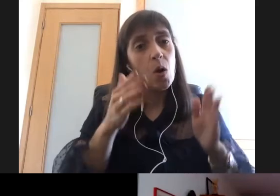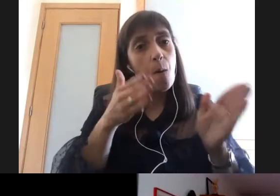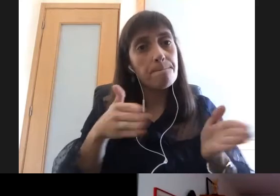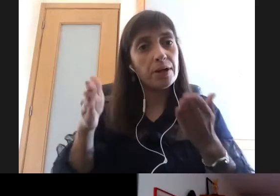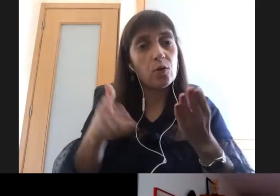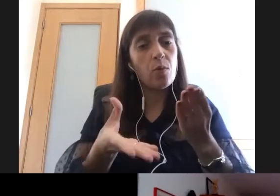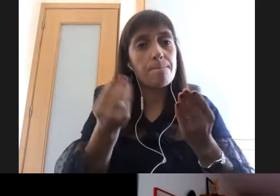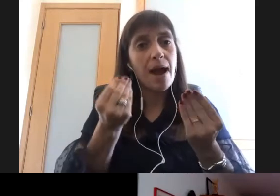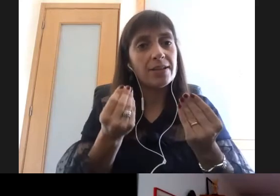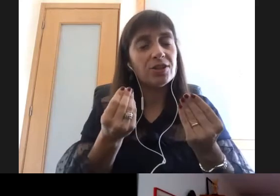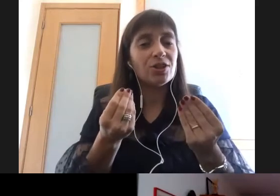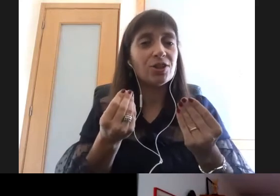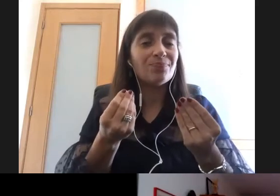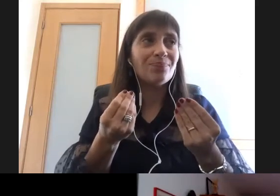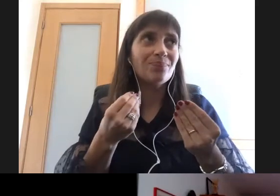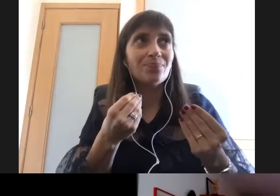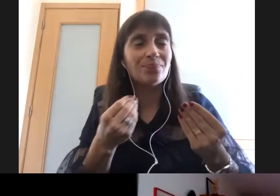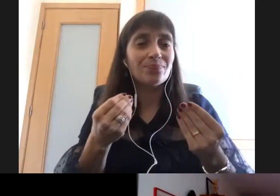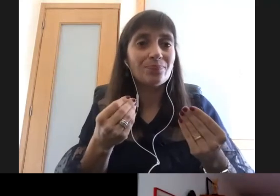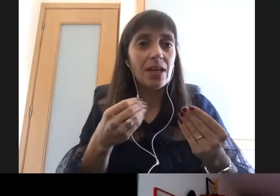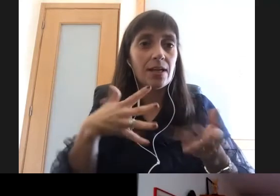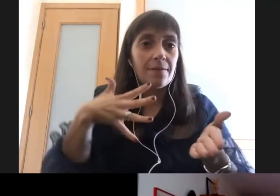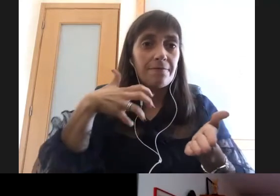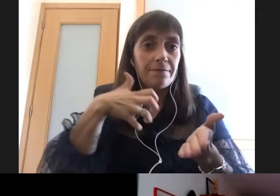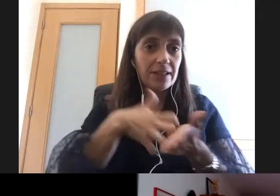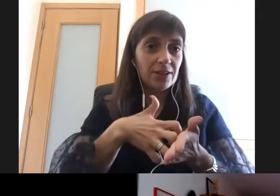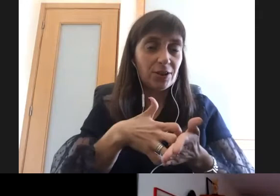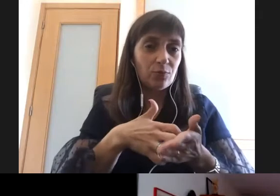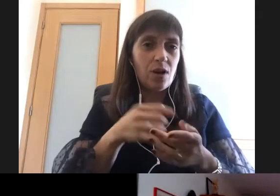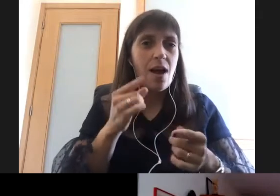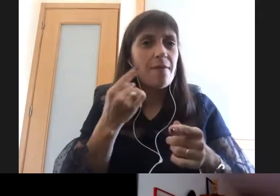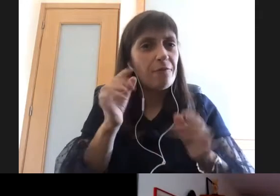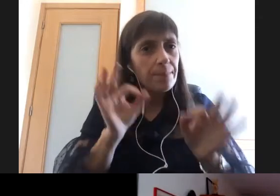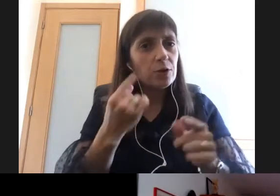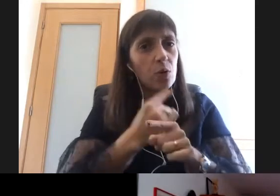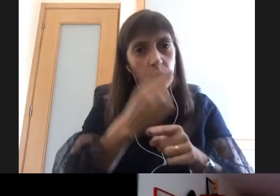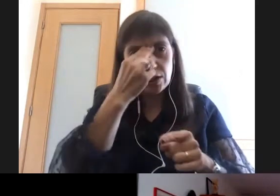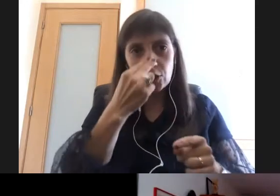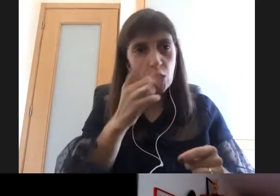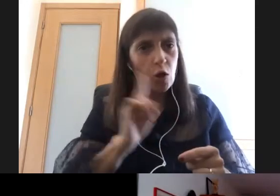integrado ao fascismo. Foi mesmo uma coisa histórica, não foi uma coisa cultural.